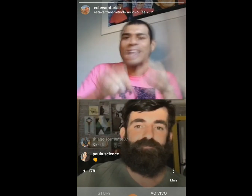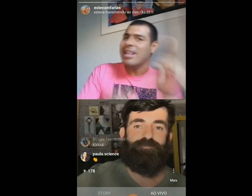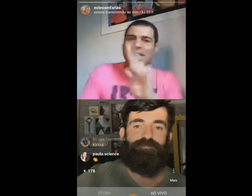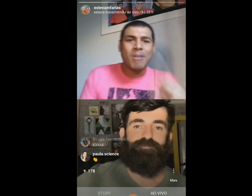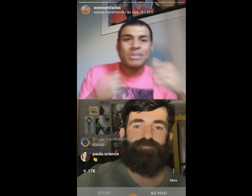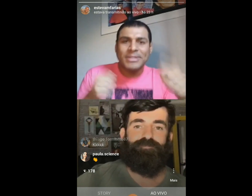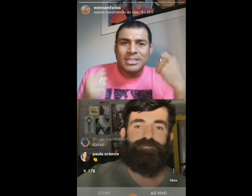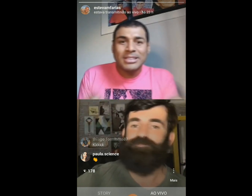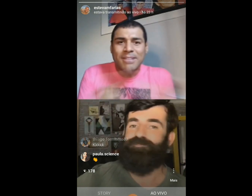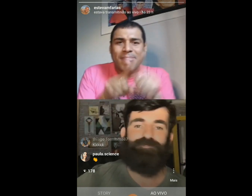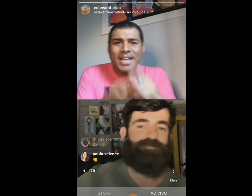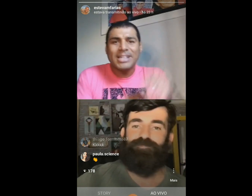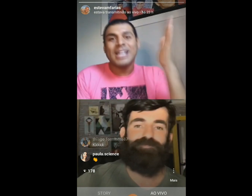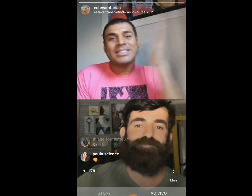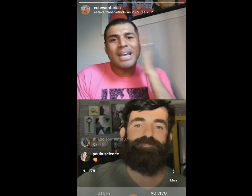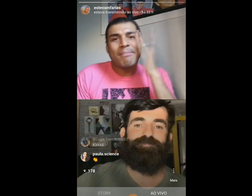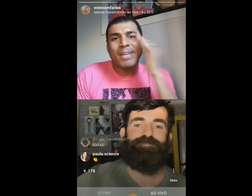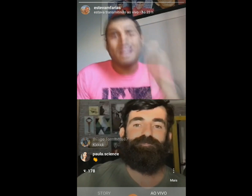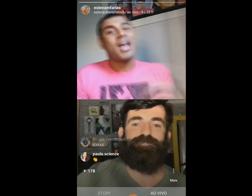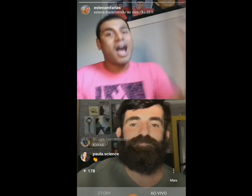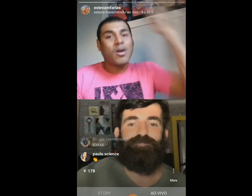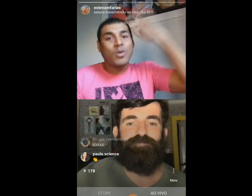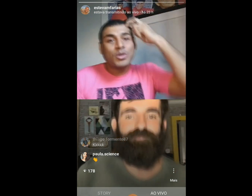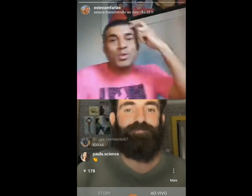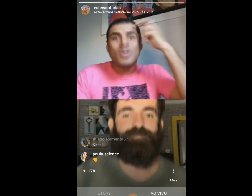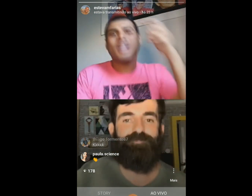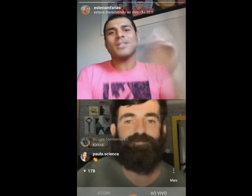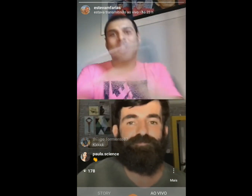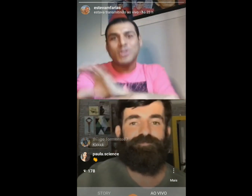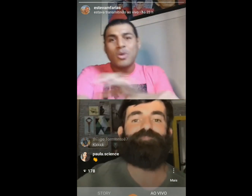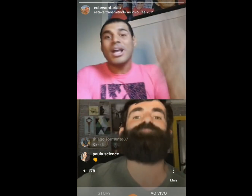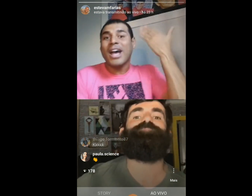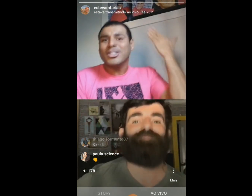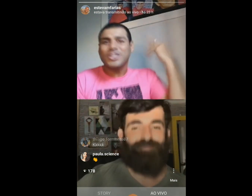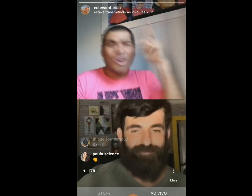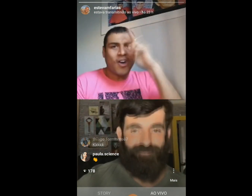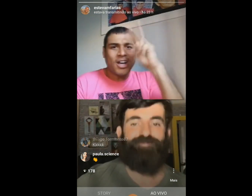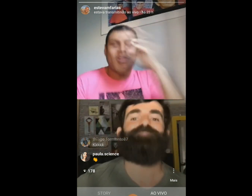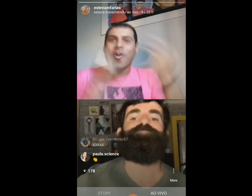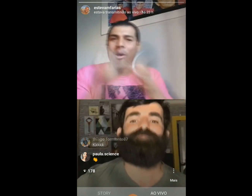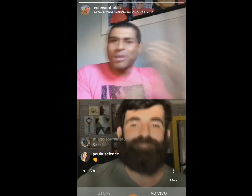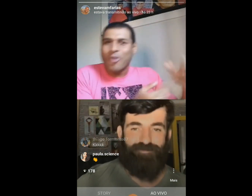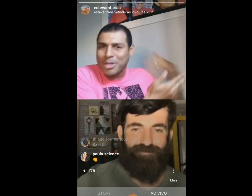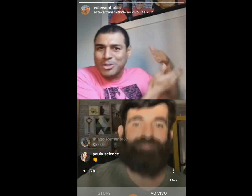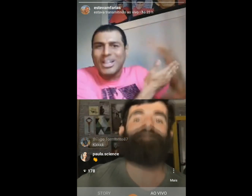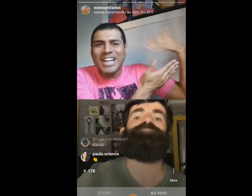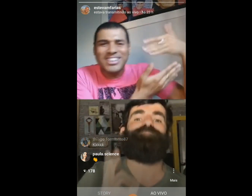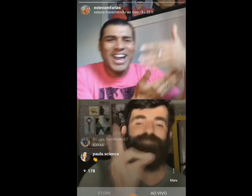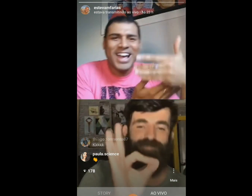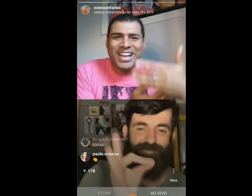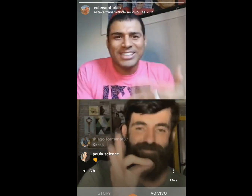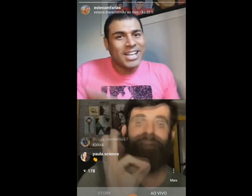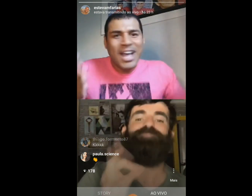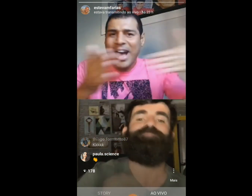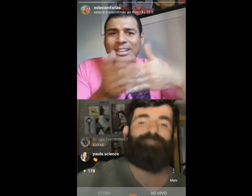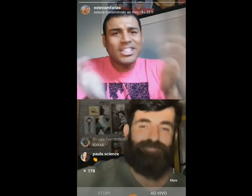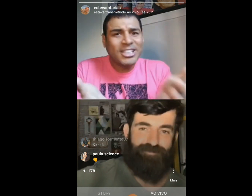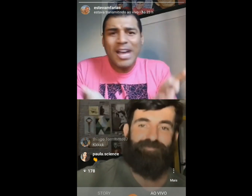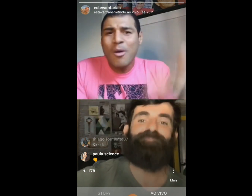elas precisam também saber a cultura, a história, como começou lá atrás, até chegar hoje, todas